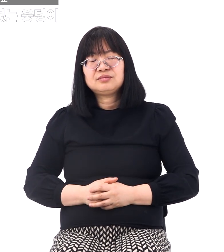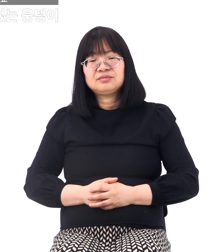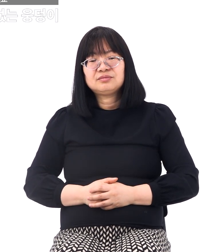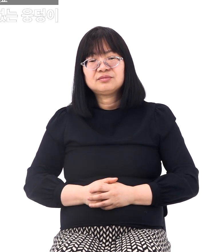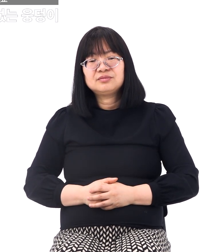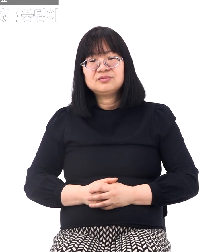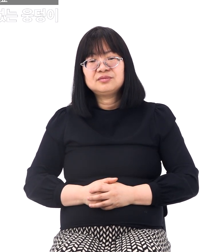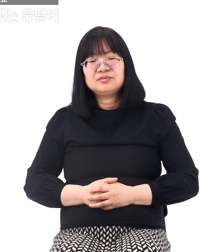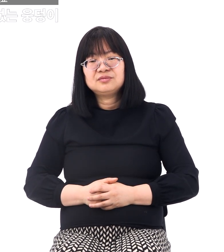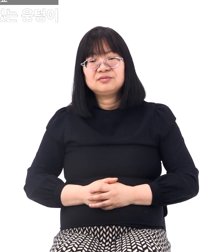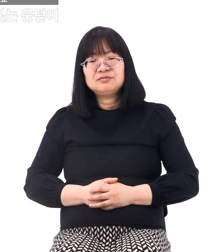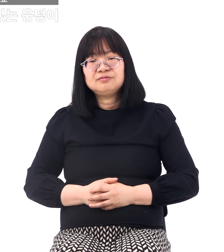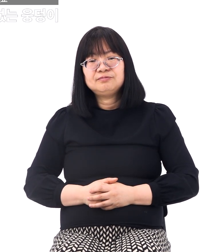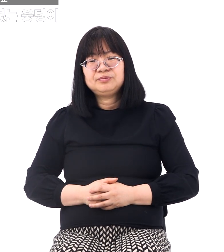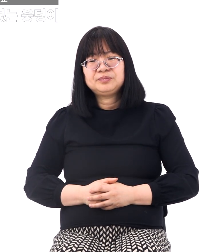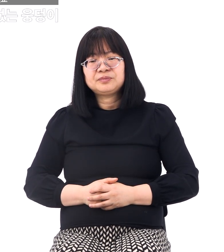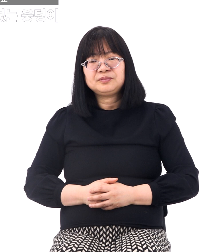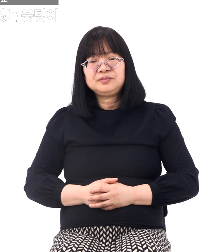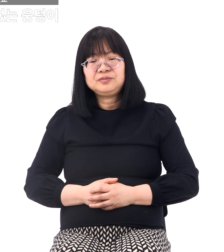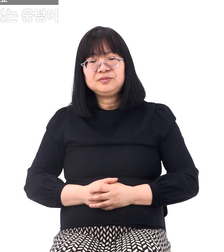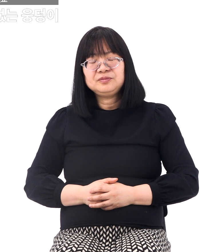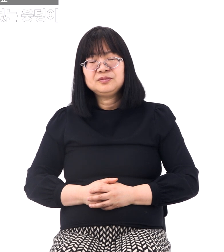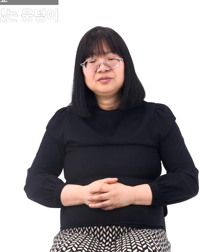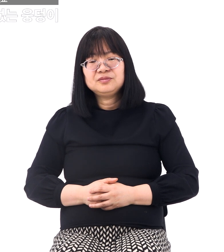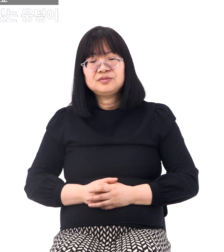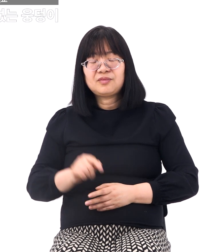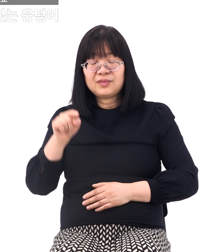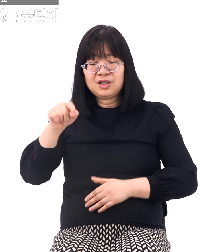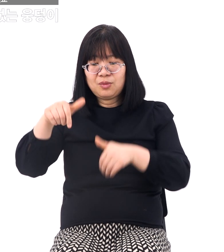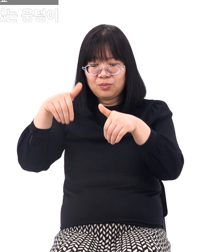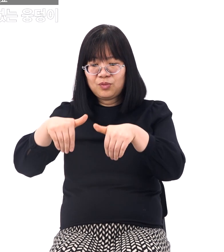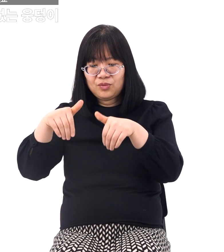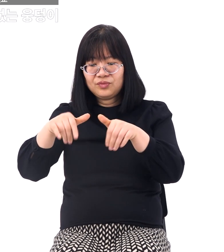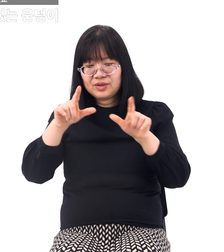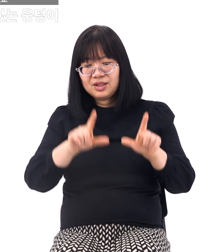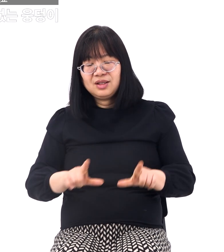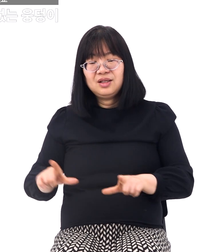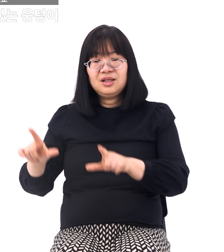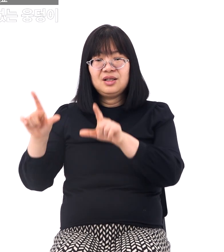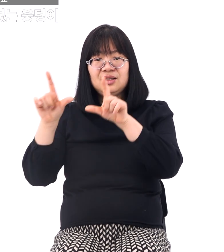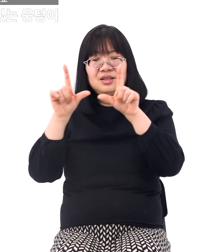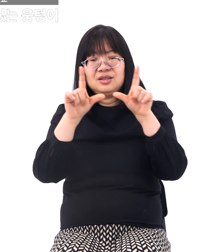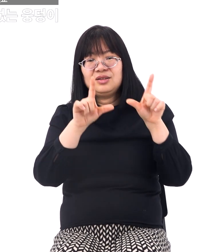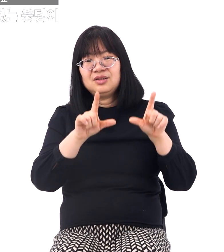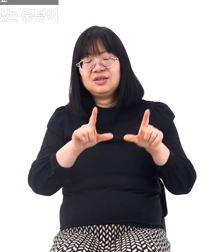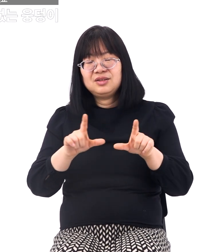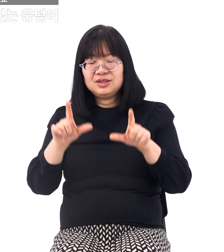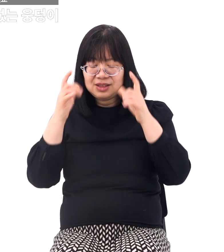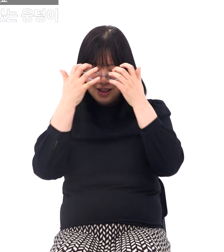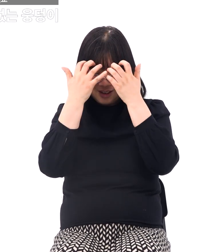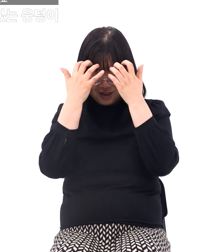이스라엘 그 포로 생활